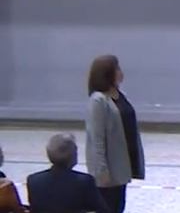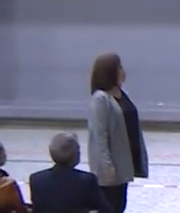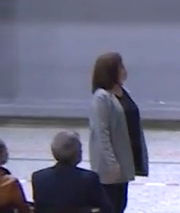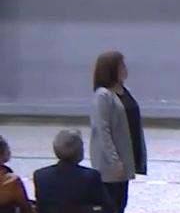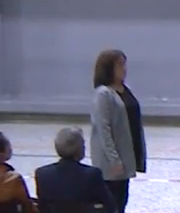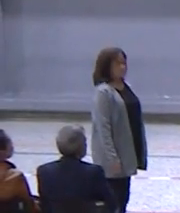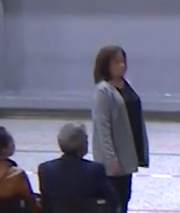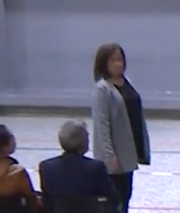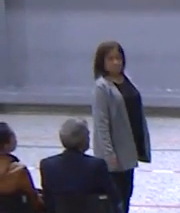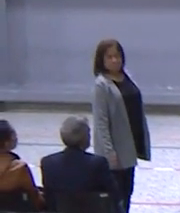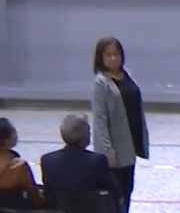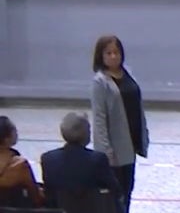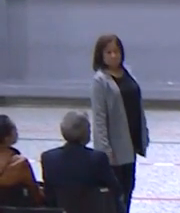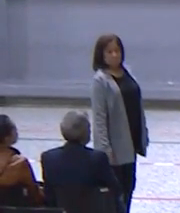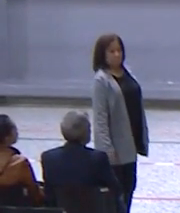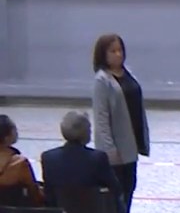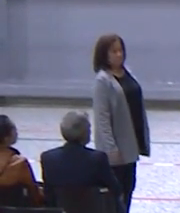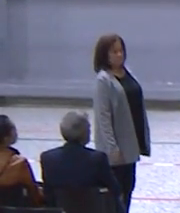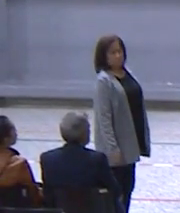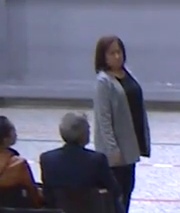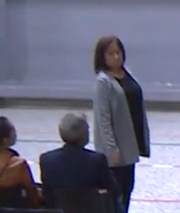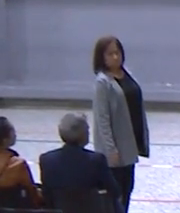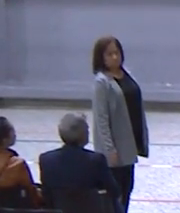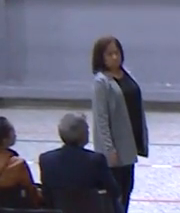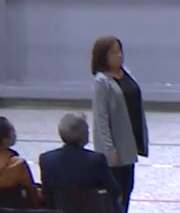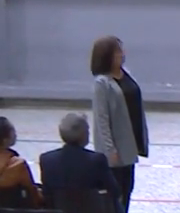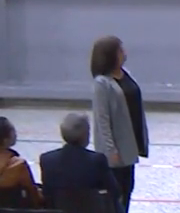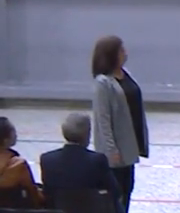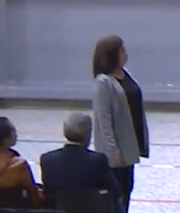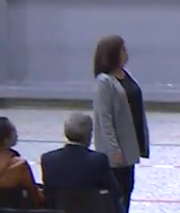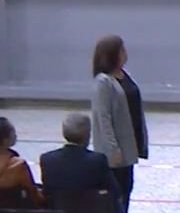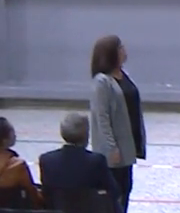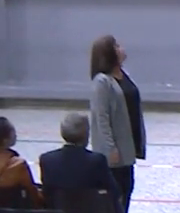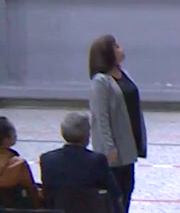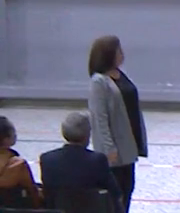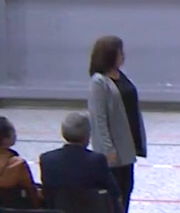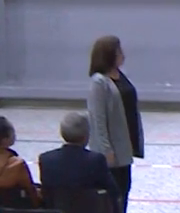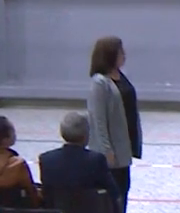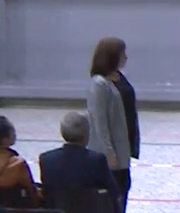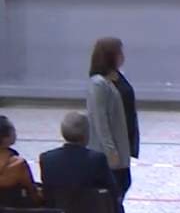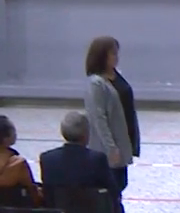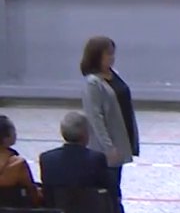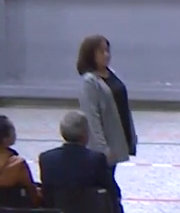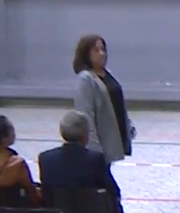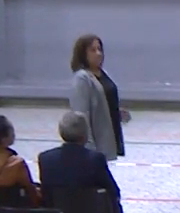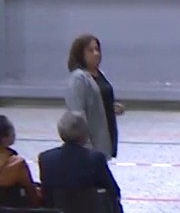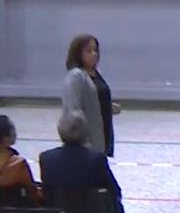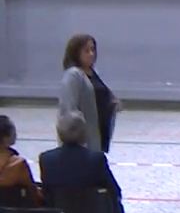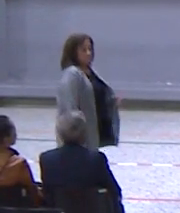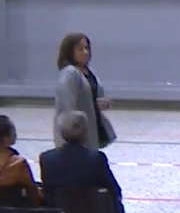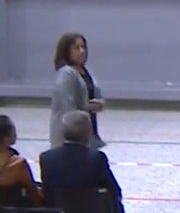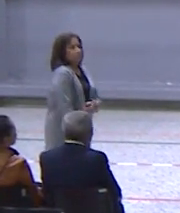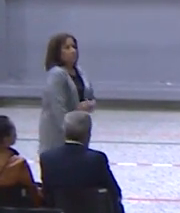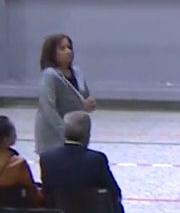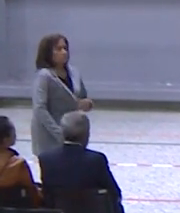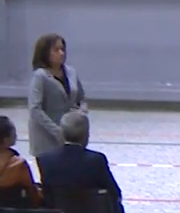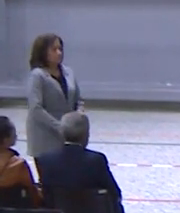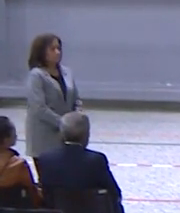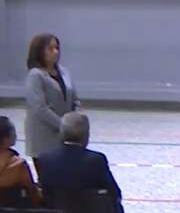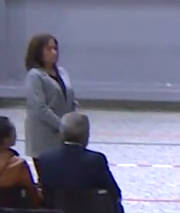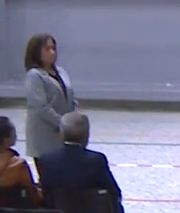a partir del liderazgo de nuestra decana la doctora narda pues para que esto pues como primer encuentro